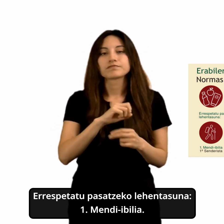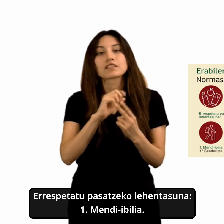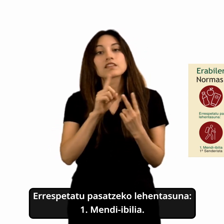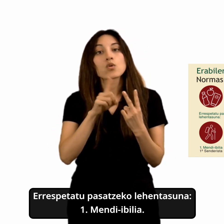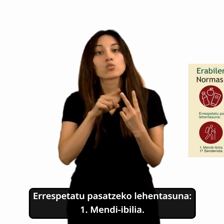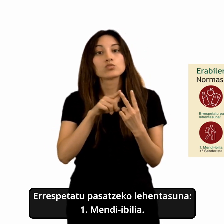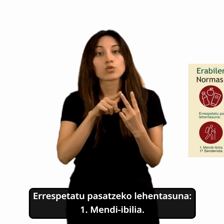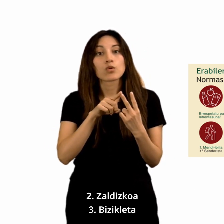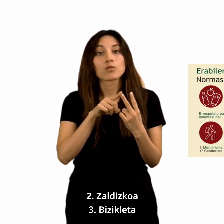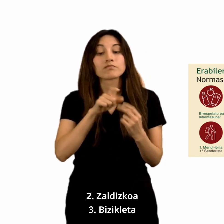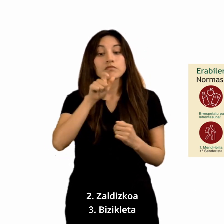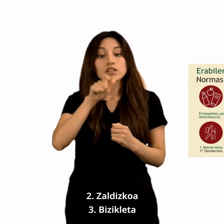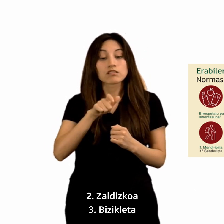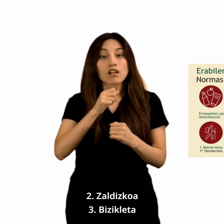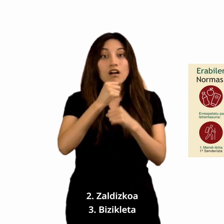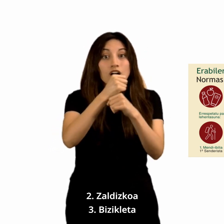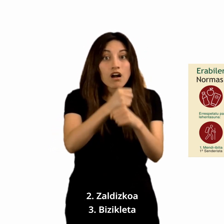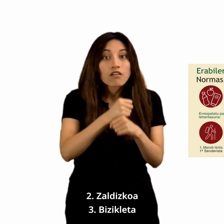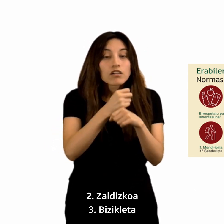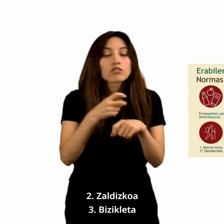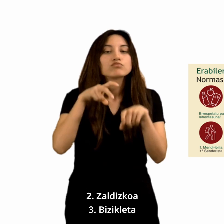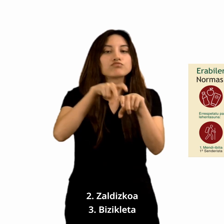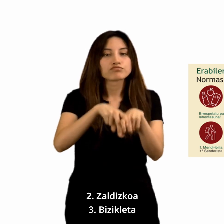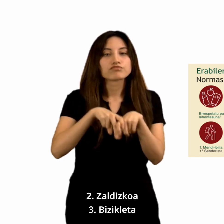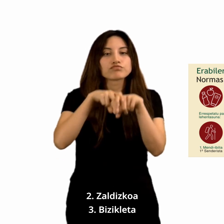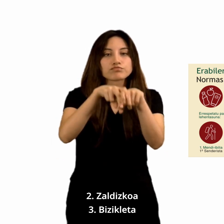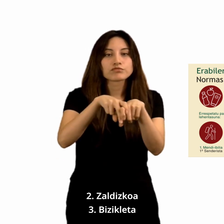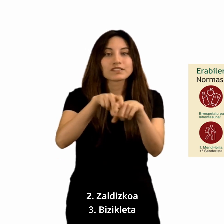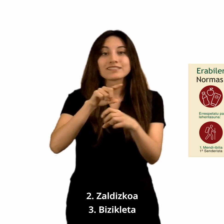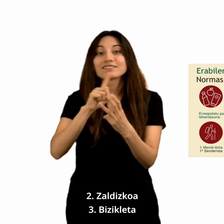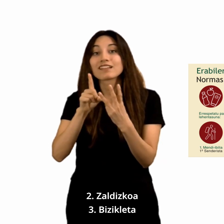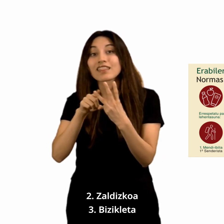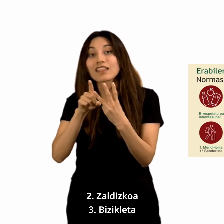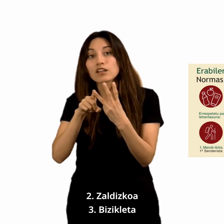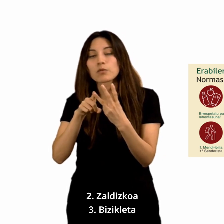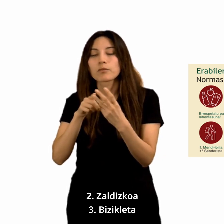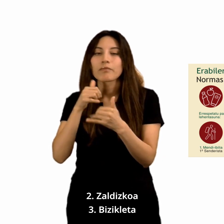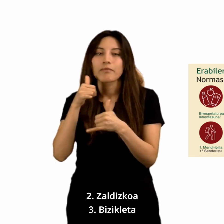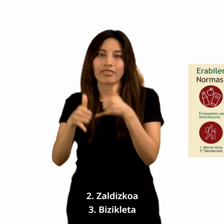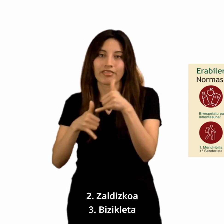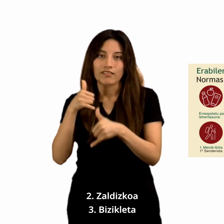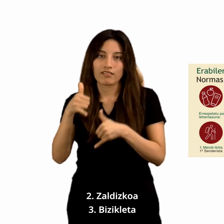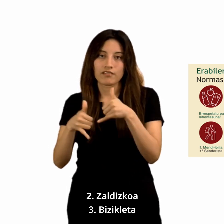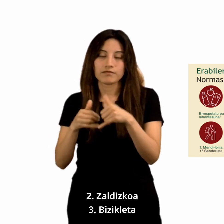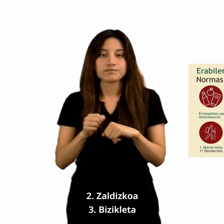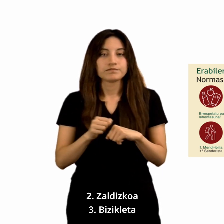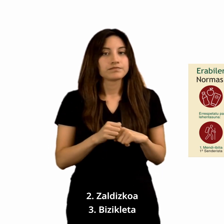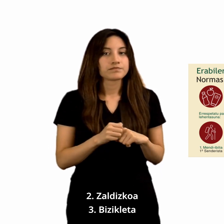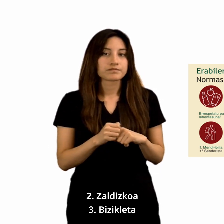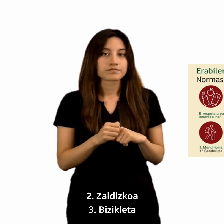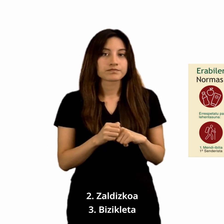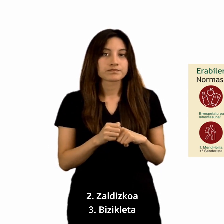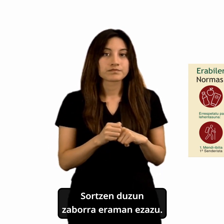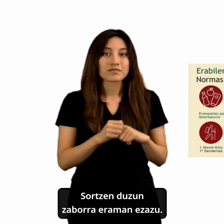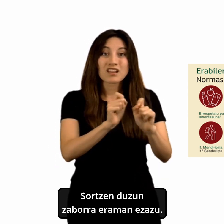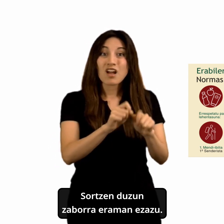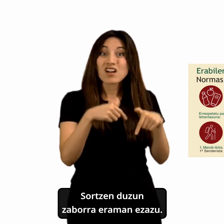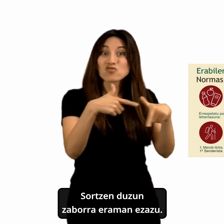ibilia. Bigarren, zaldizkoa. Hirugarren, bizikleta. Sortzen duzun